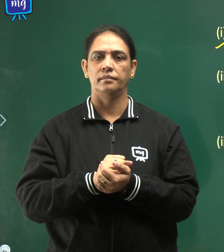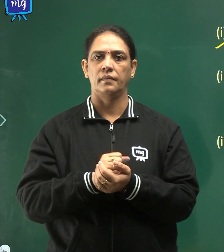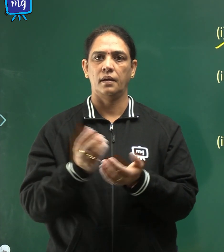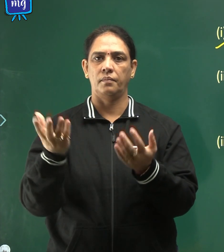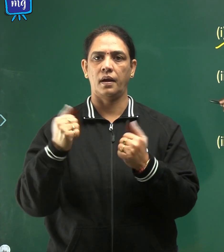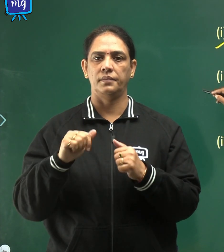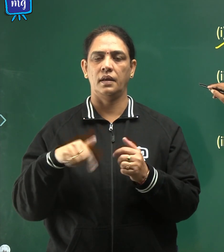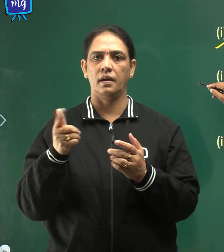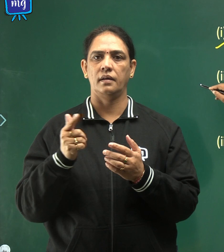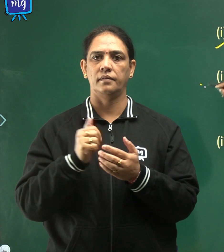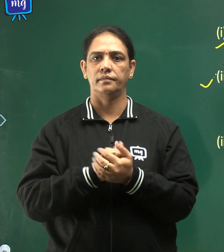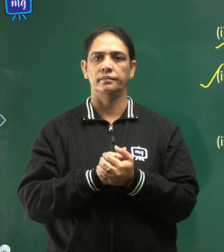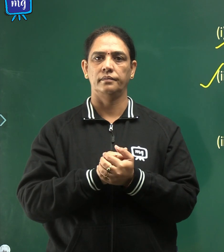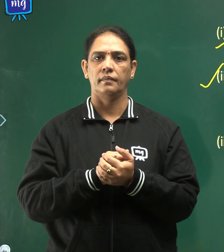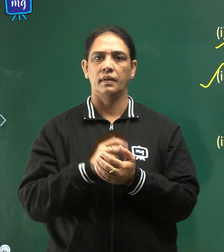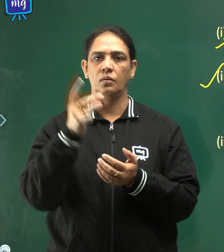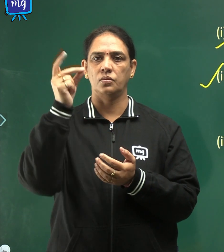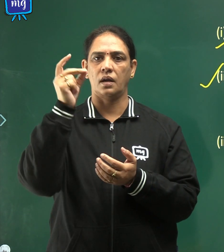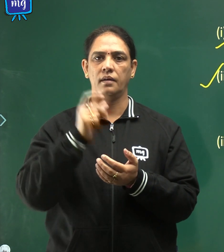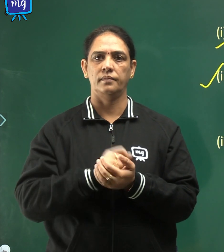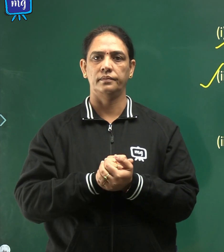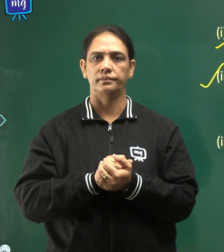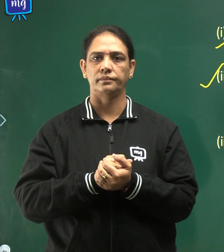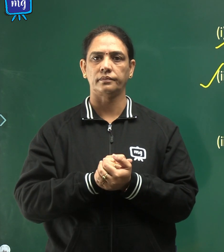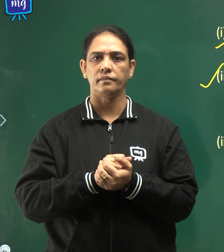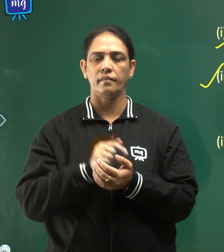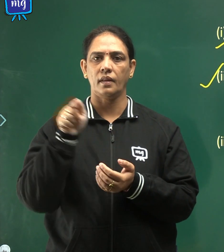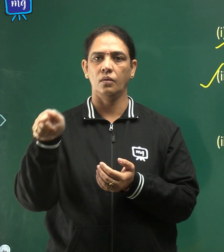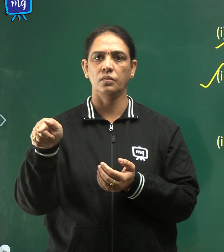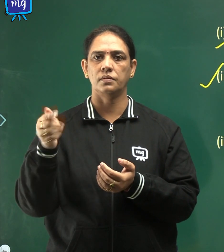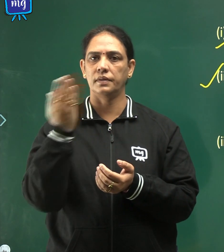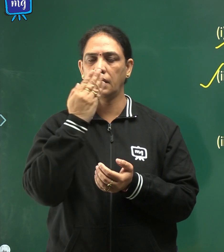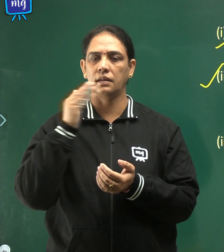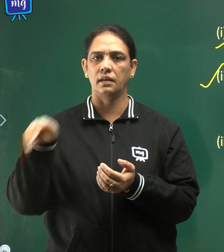प्राप्त किए। दूसरा, उस विद्यार्थी ने